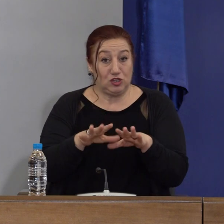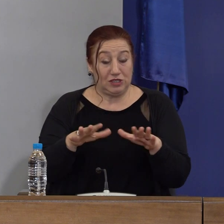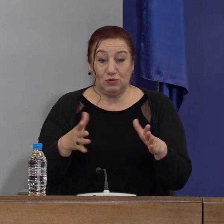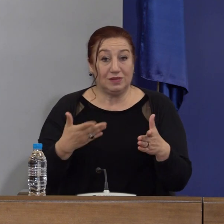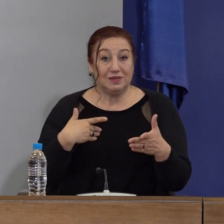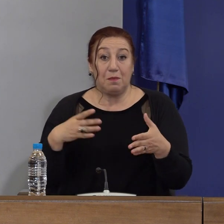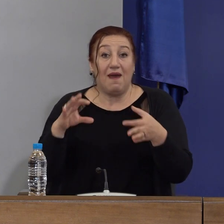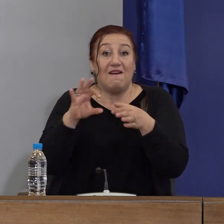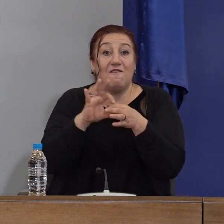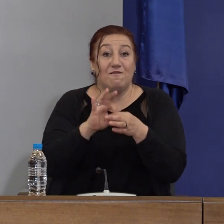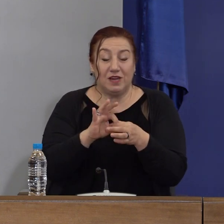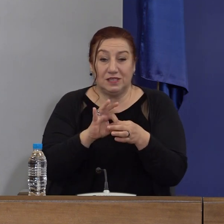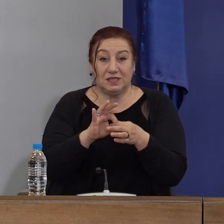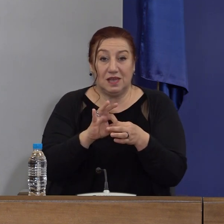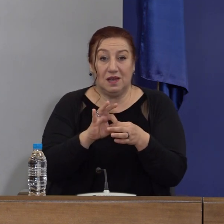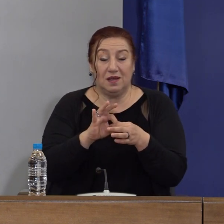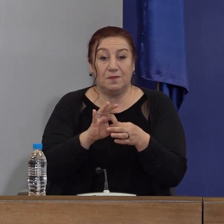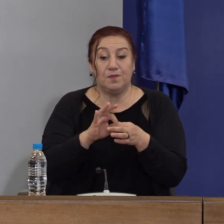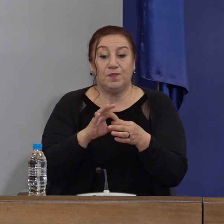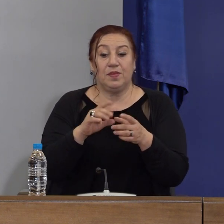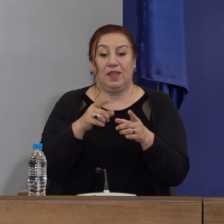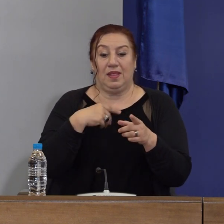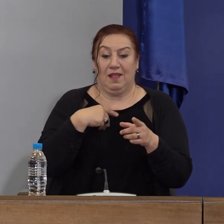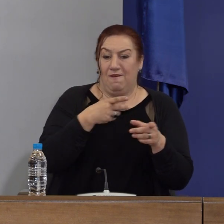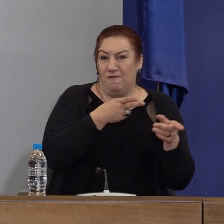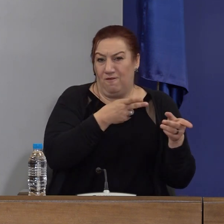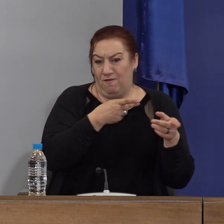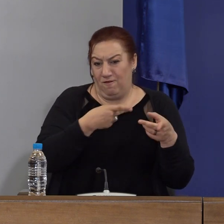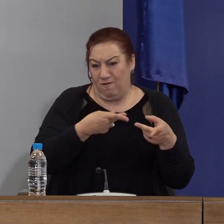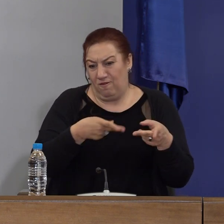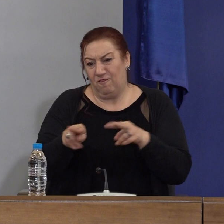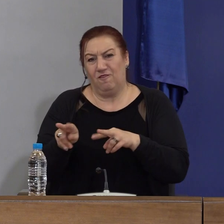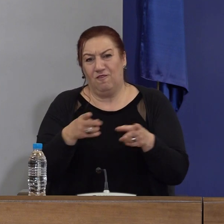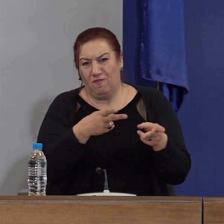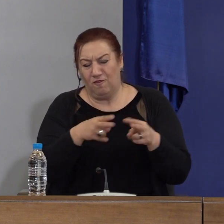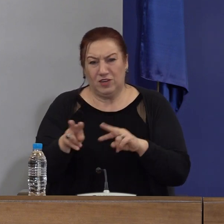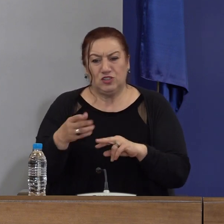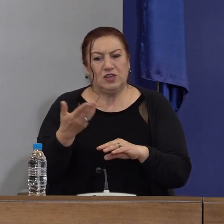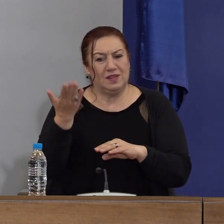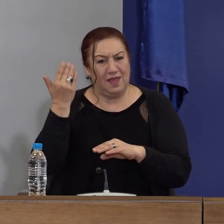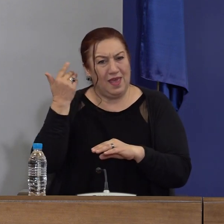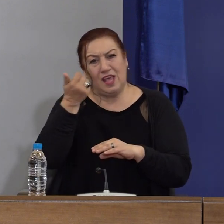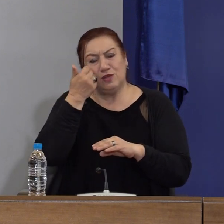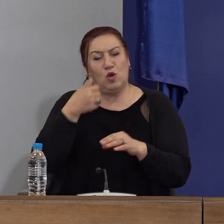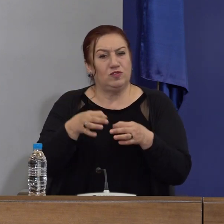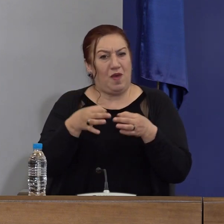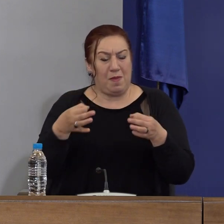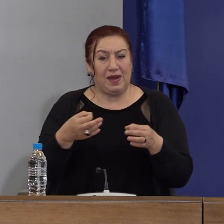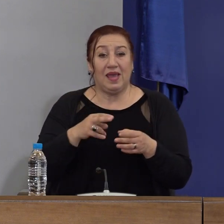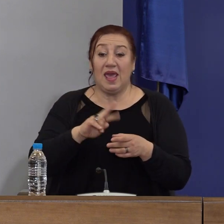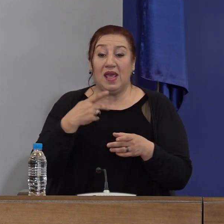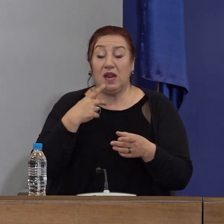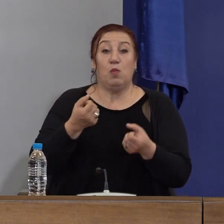е свързана с връщане на някакви използвани до този момент мерки или